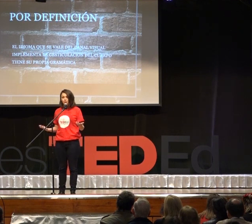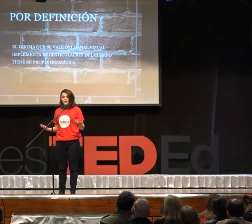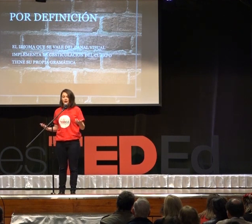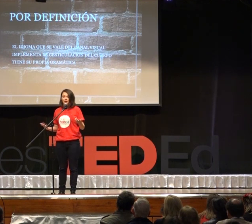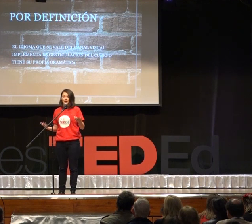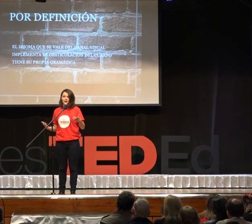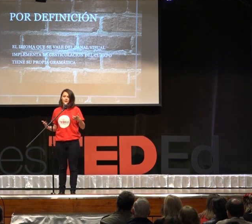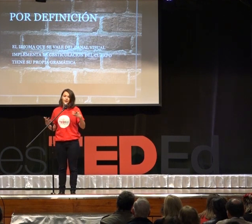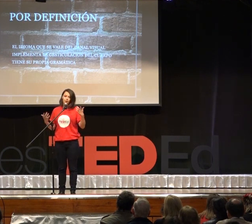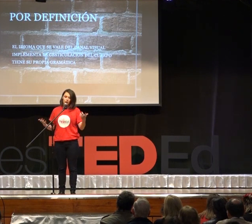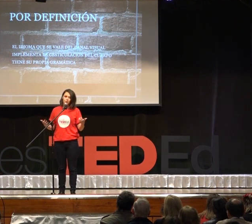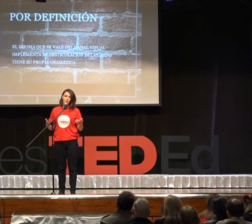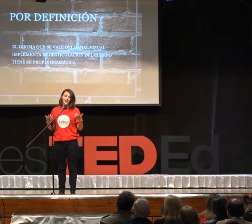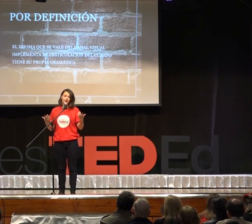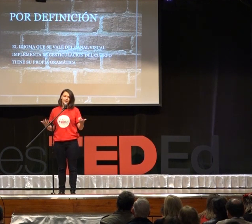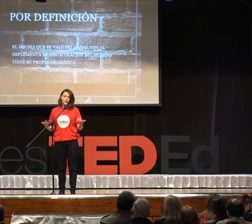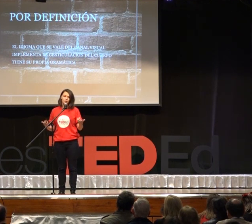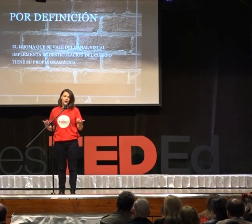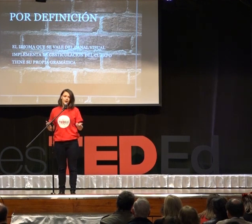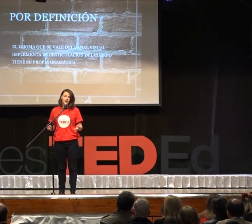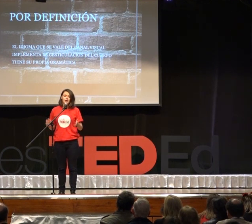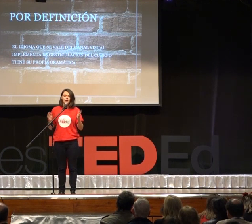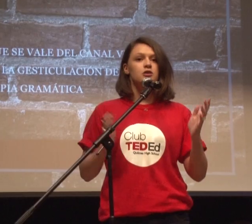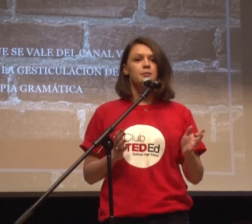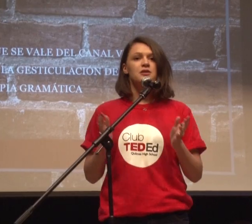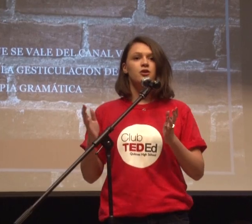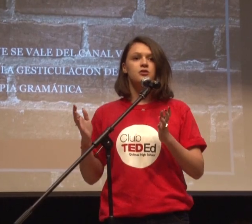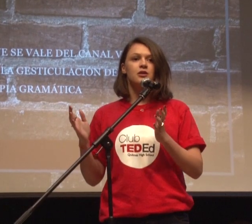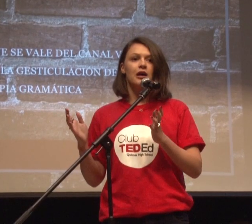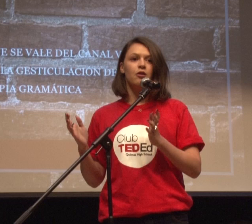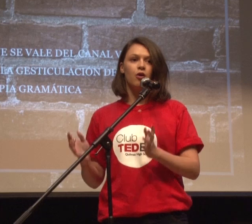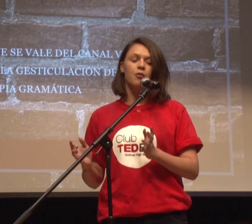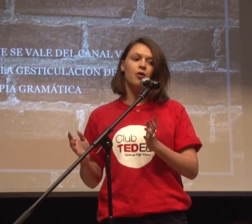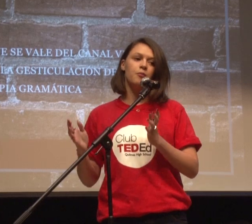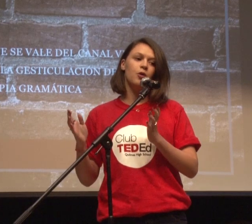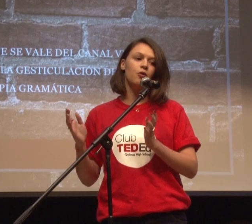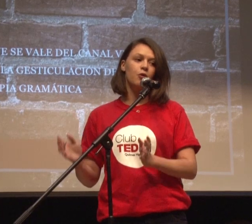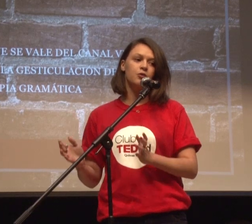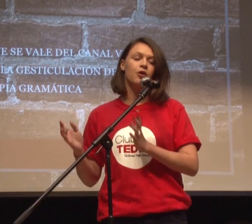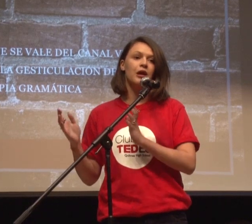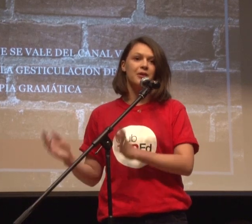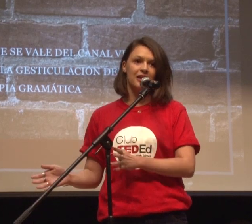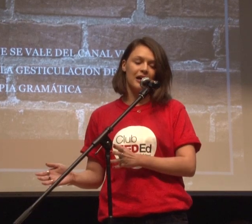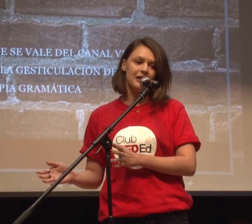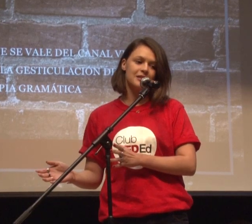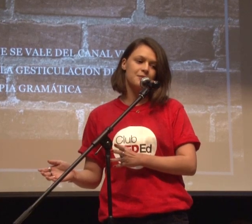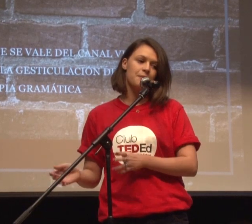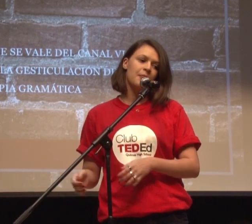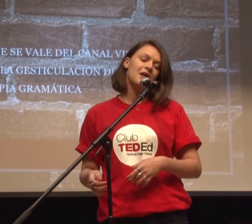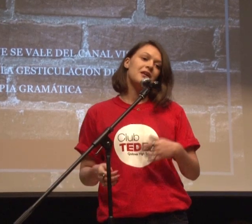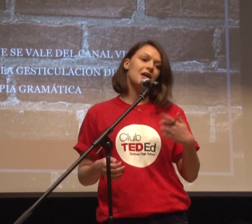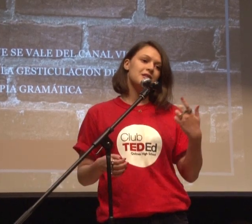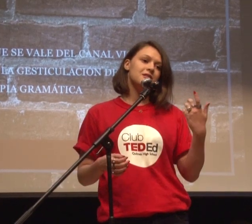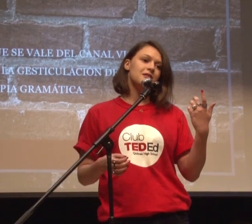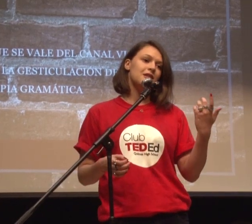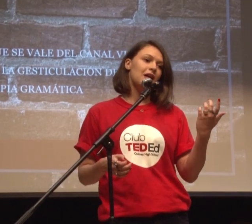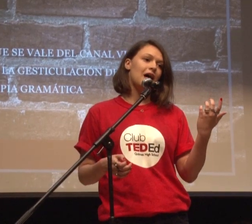cuerpo para gesticular y los espacios como conjuntos gramaticales. Y es la